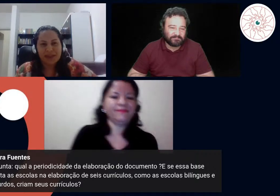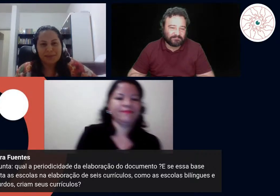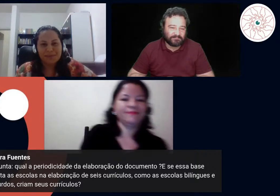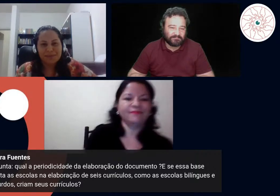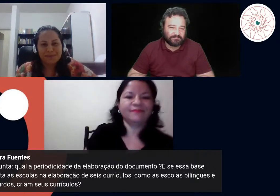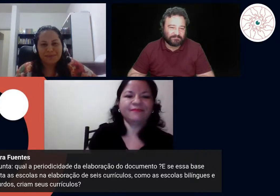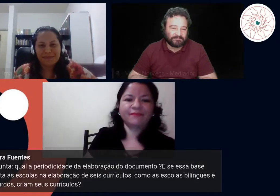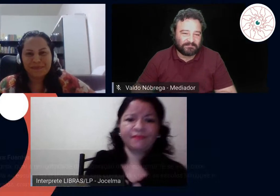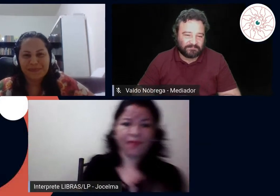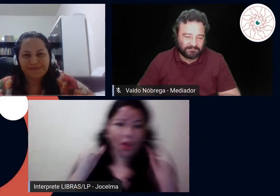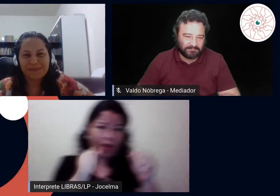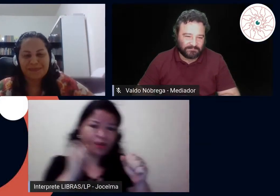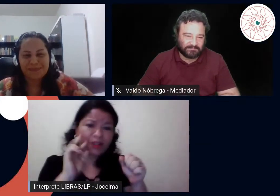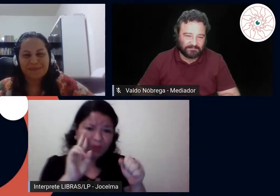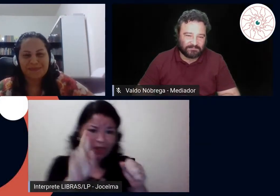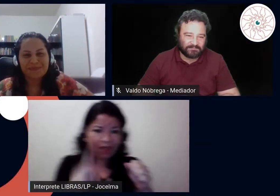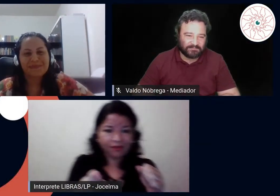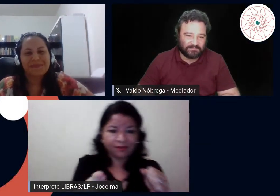Posso responder?